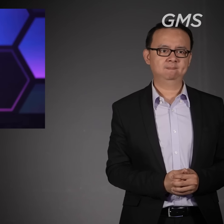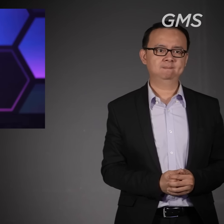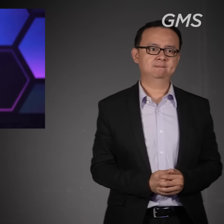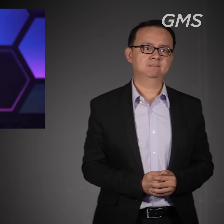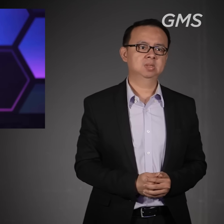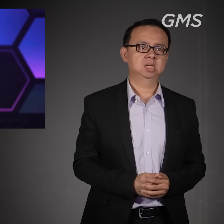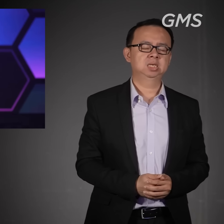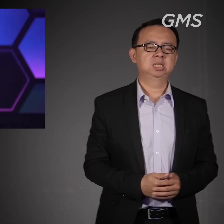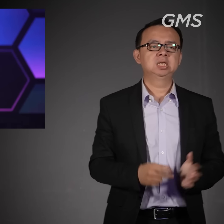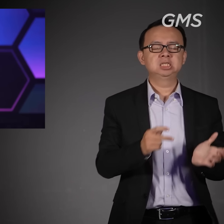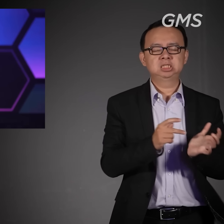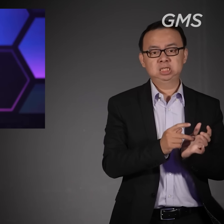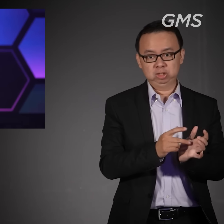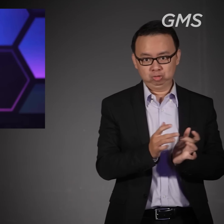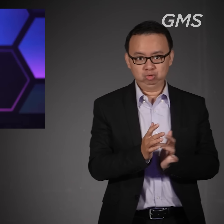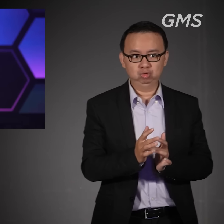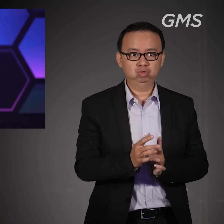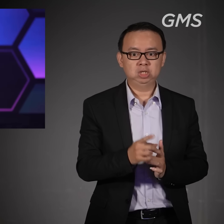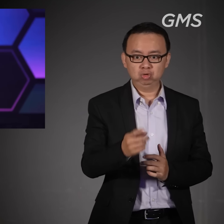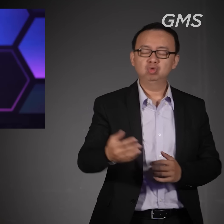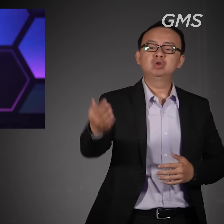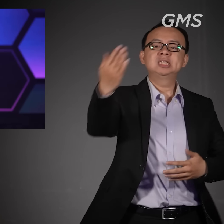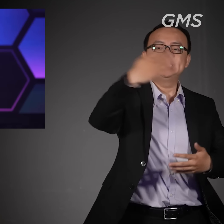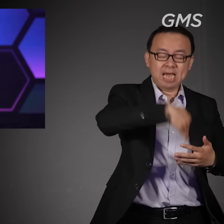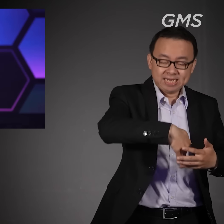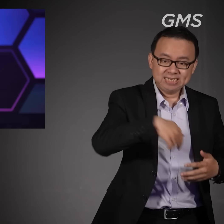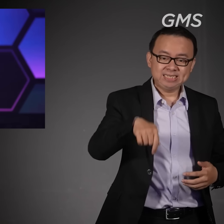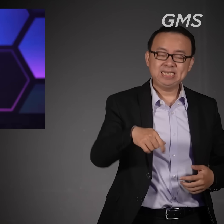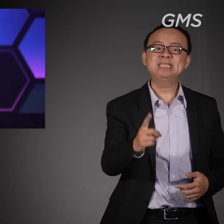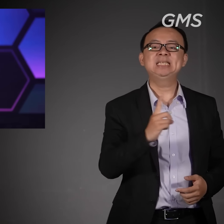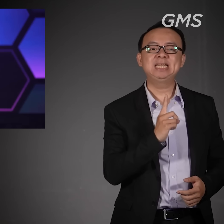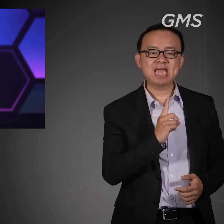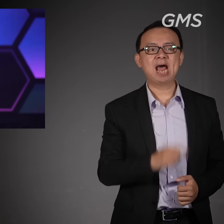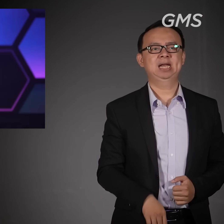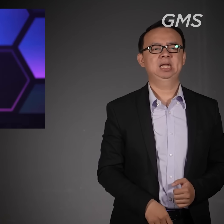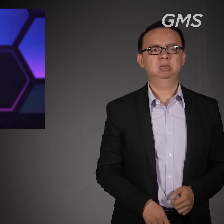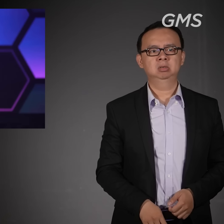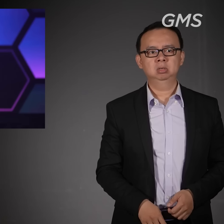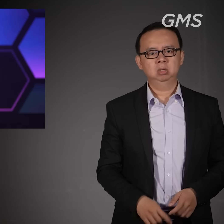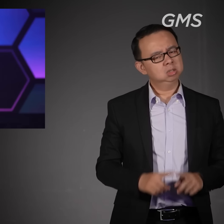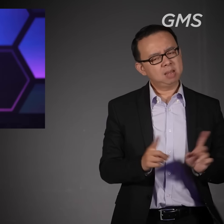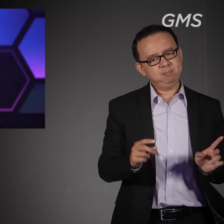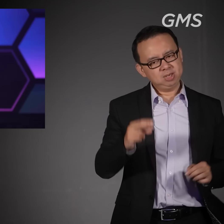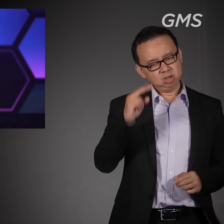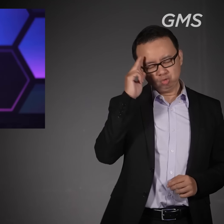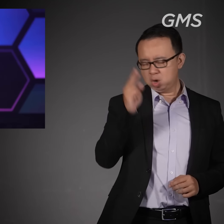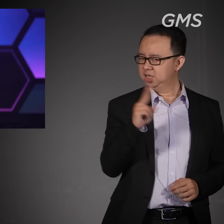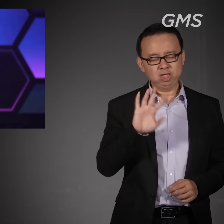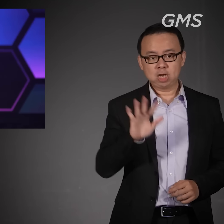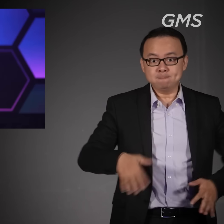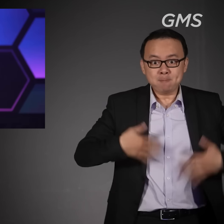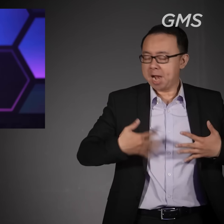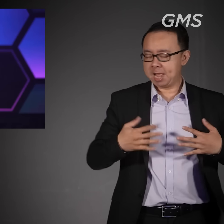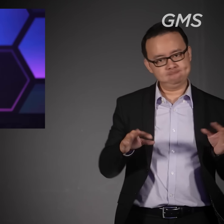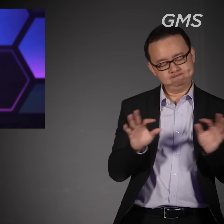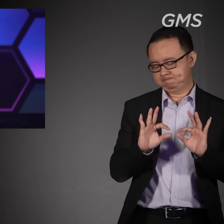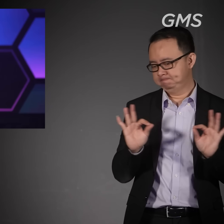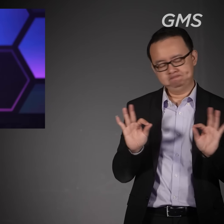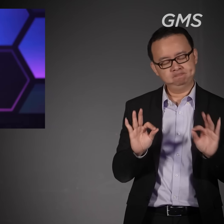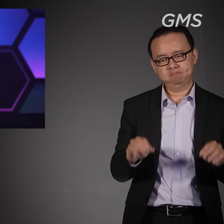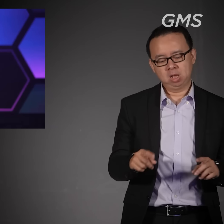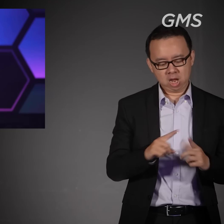Jesus was on site alone. Tuhan di on site sendirian. Tapi Tuhan gak ngamuk tuh. Tuhan gak marah maupun